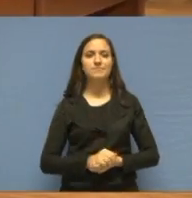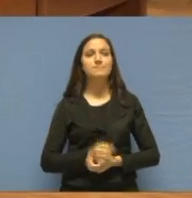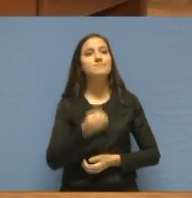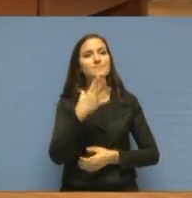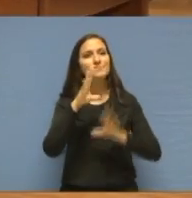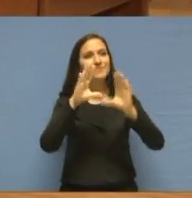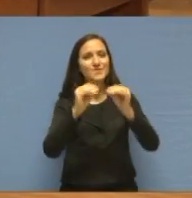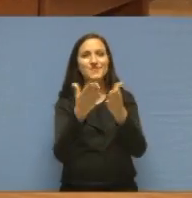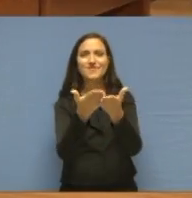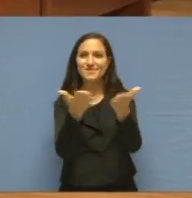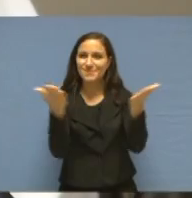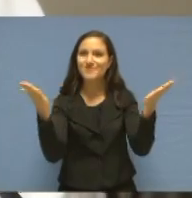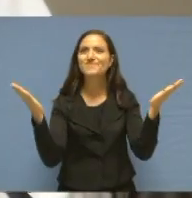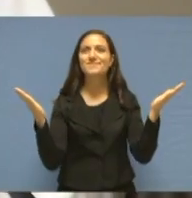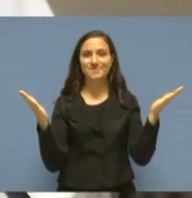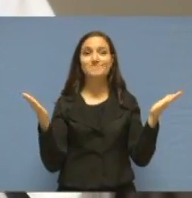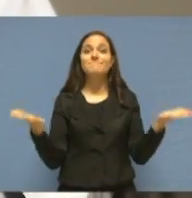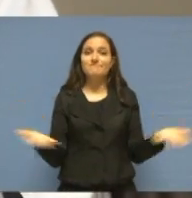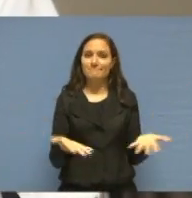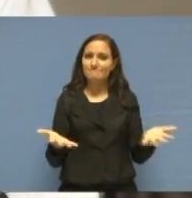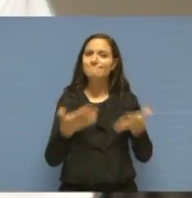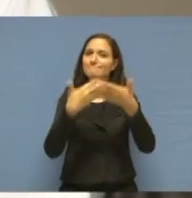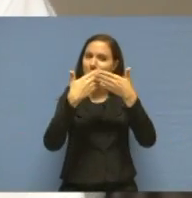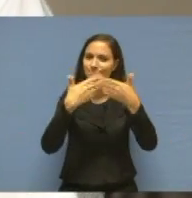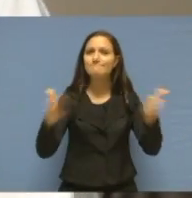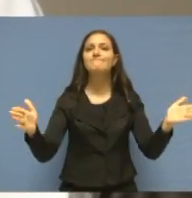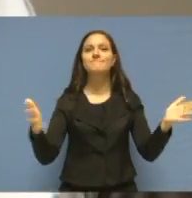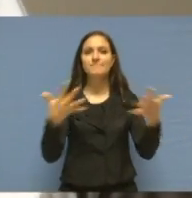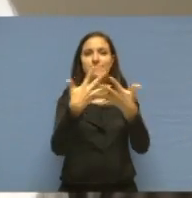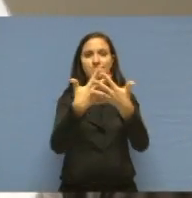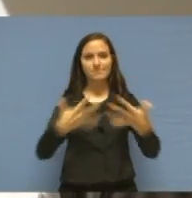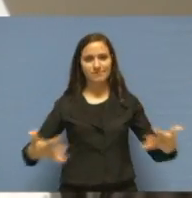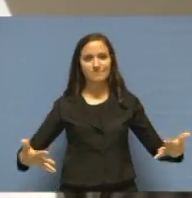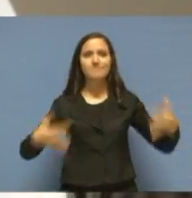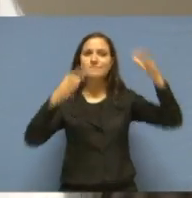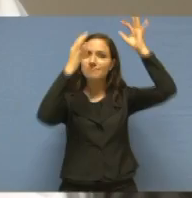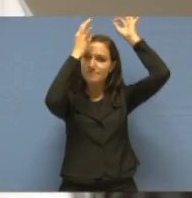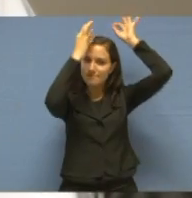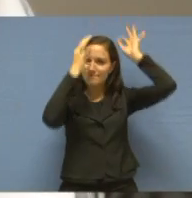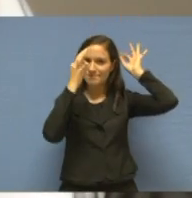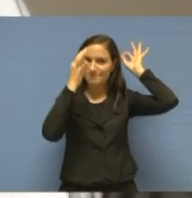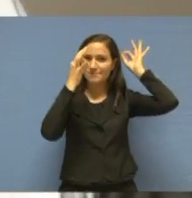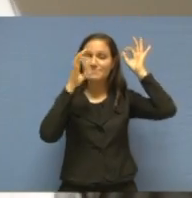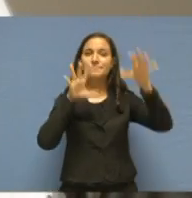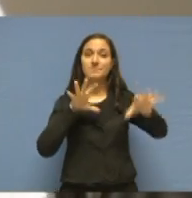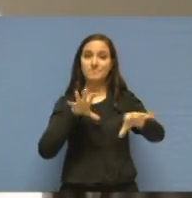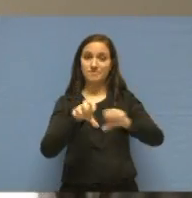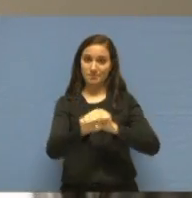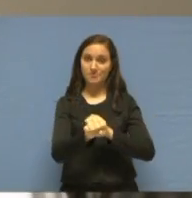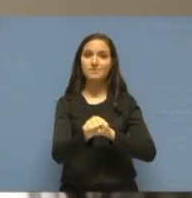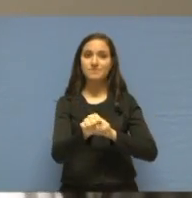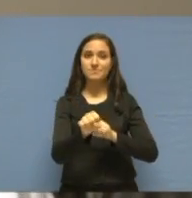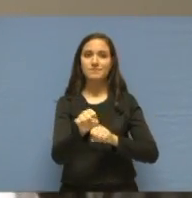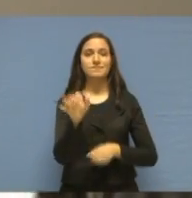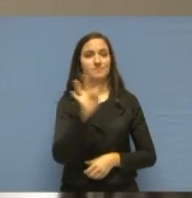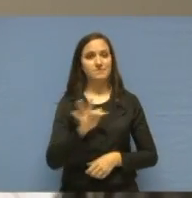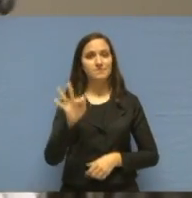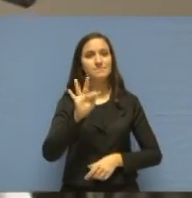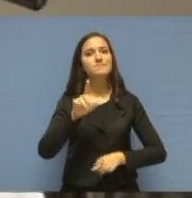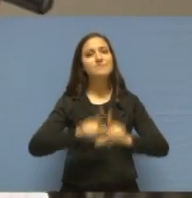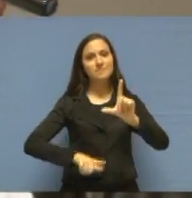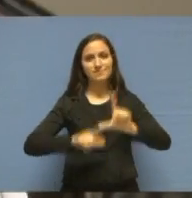noite a todos. Declaro aberta a cerimônia de colação de grau dos formandos da Faculdade de